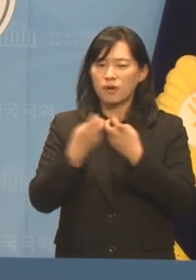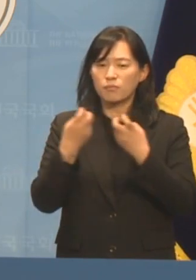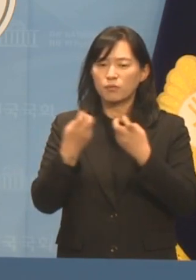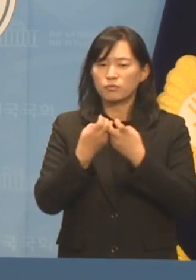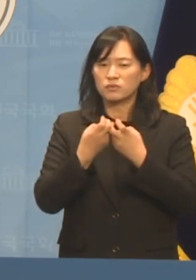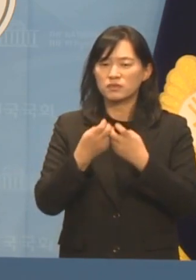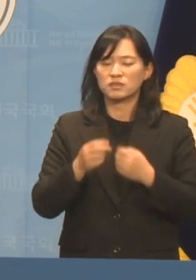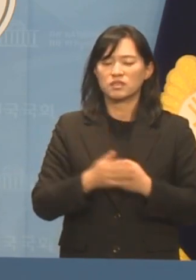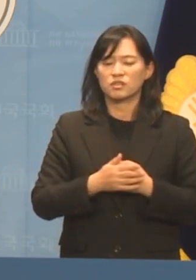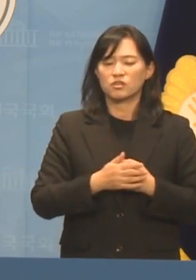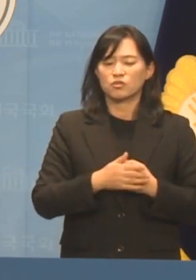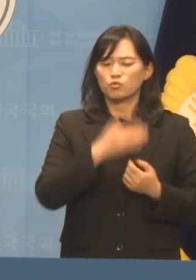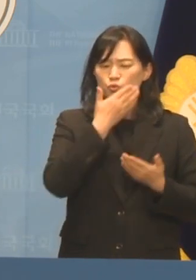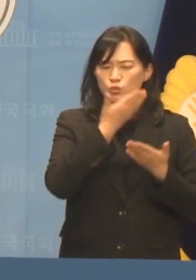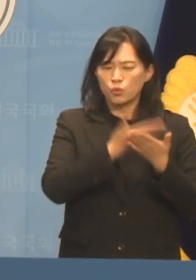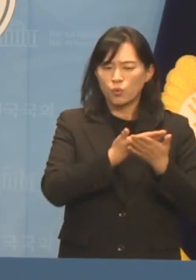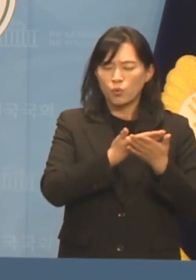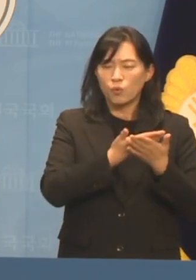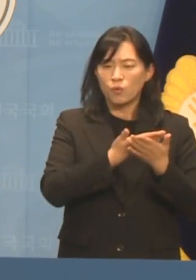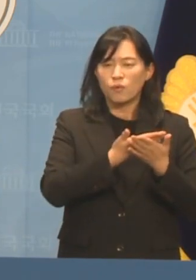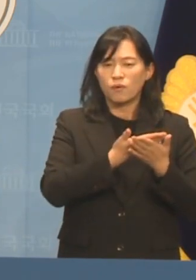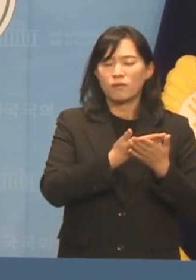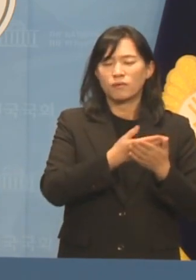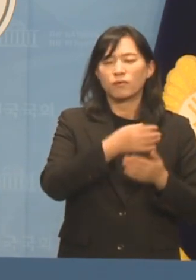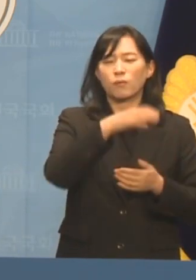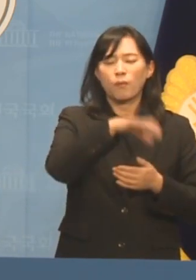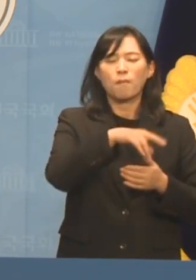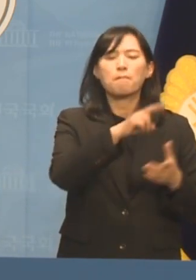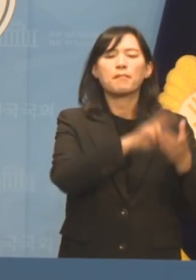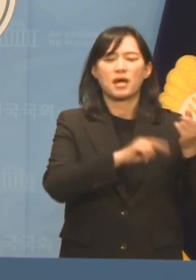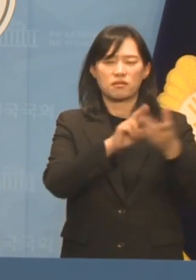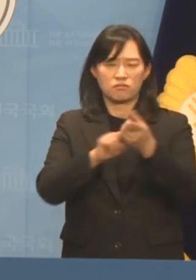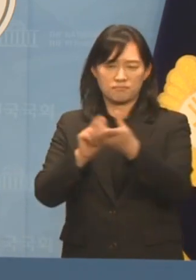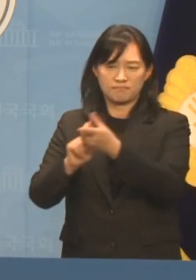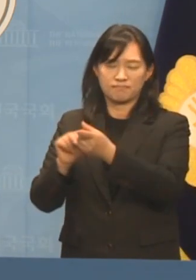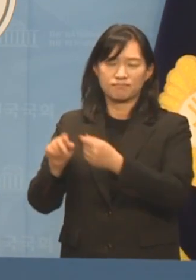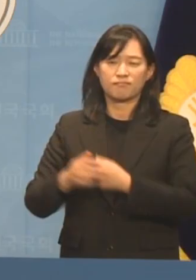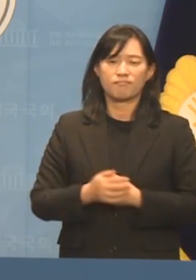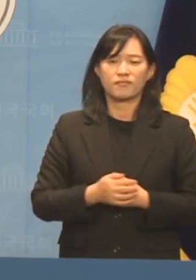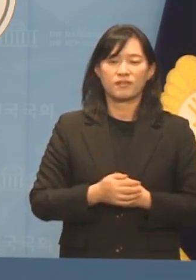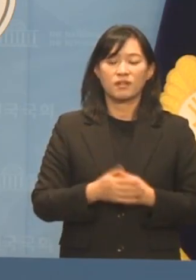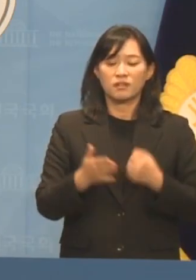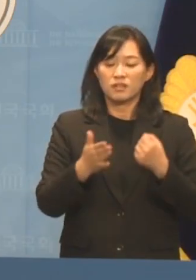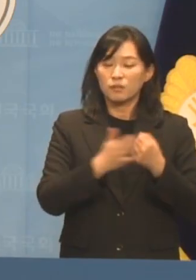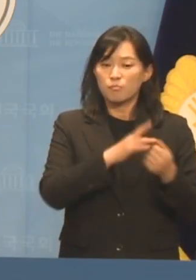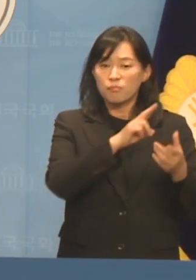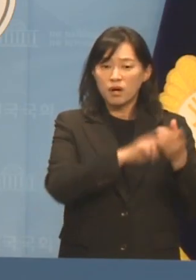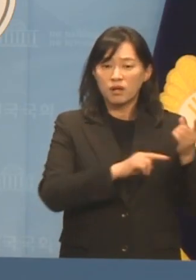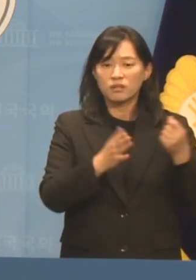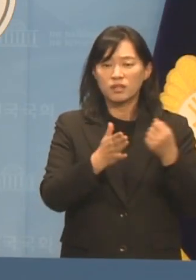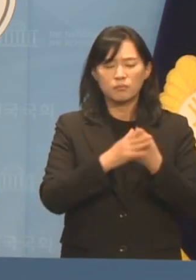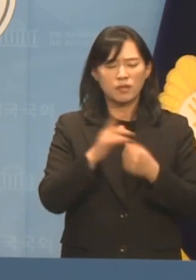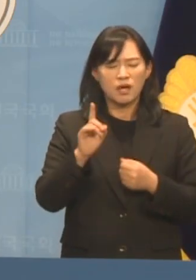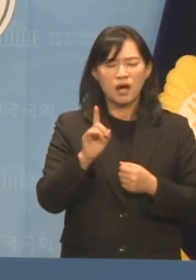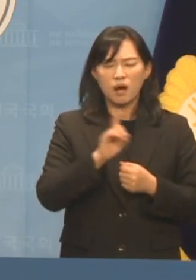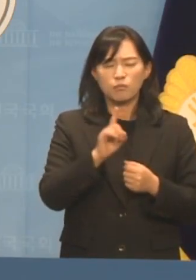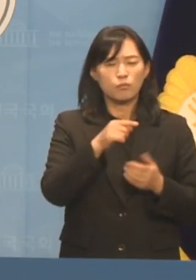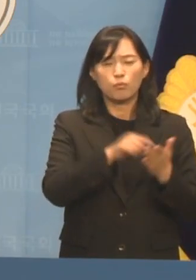주요 점포들의 매각이었습니다. 이 매각으로 인해 상당수의 입점업체들이 아무런 보상도